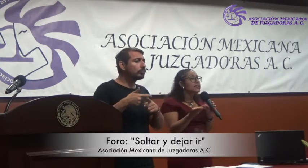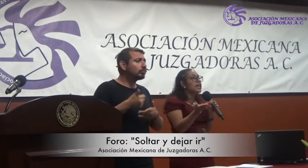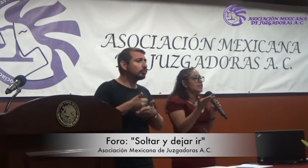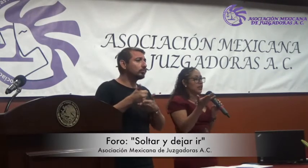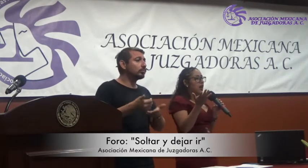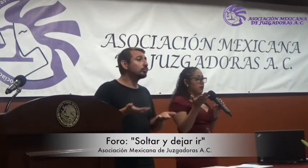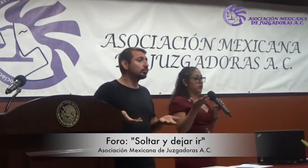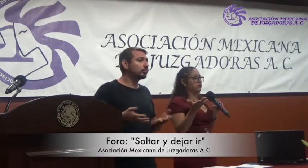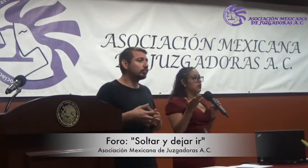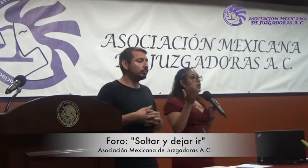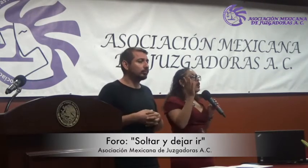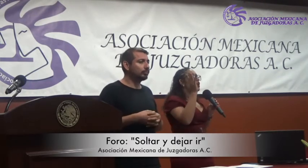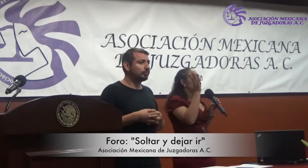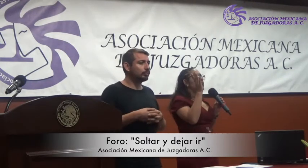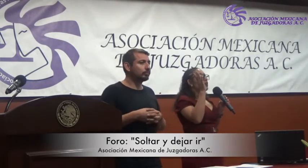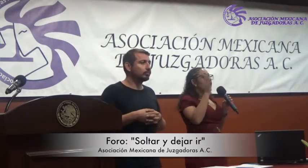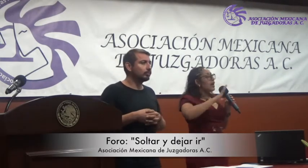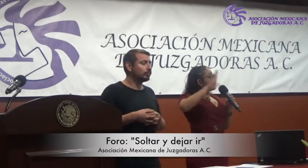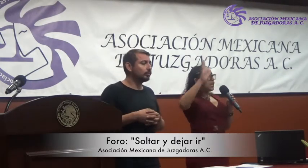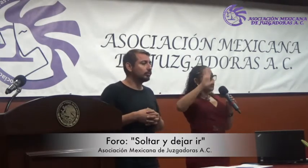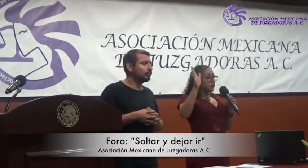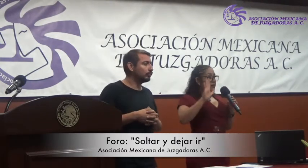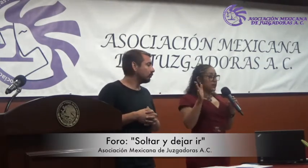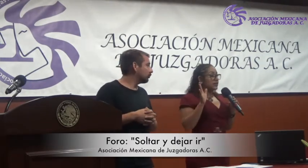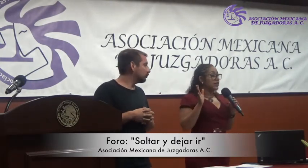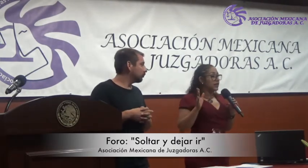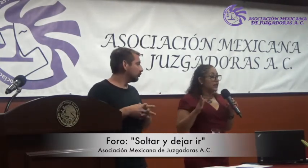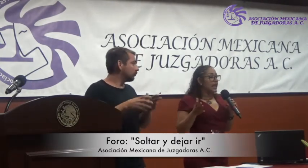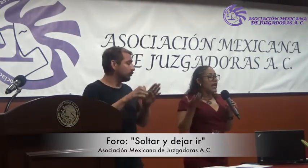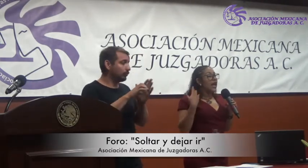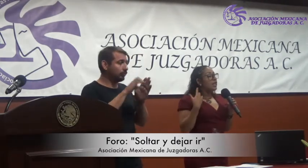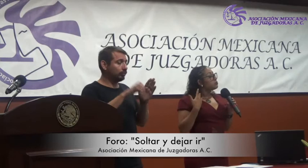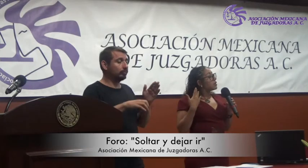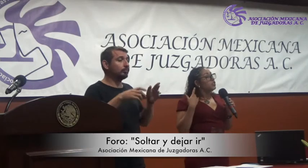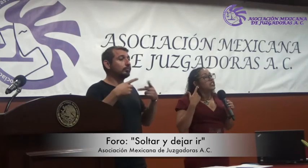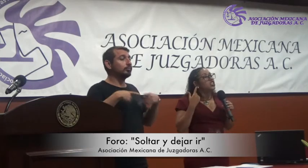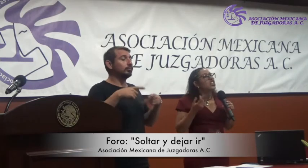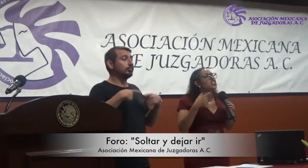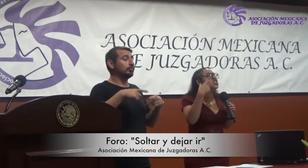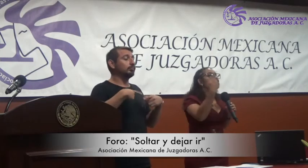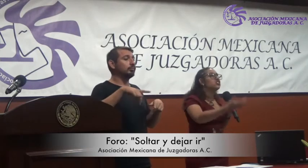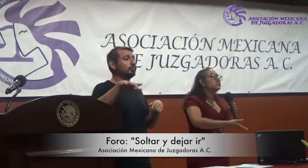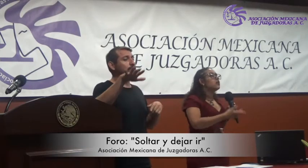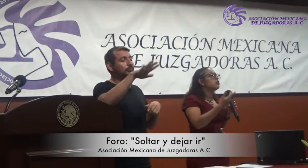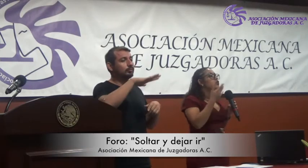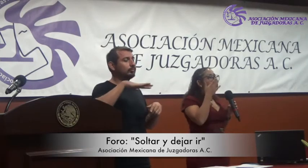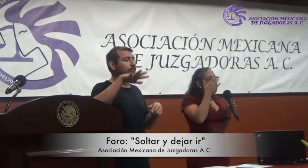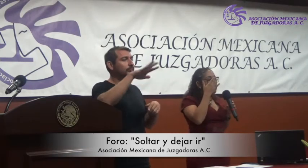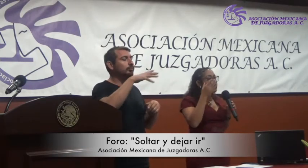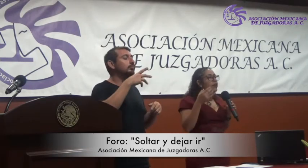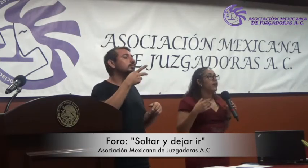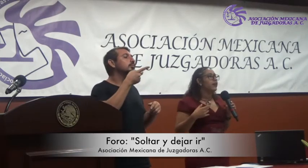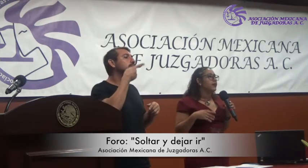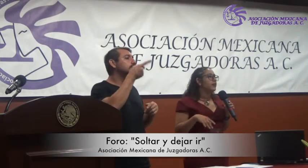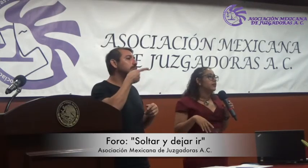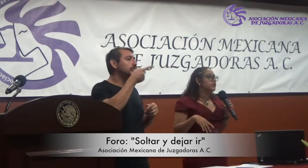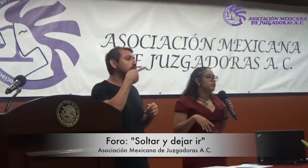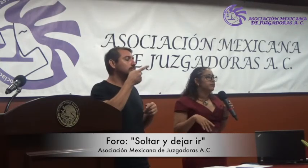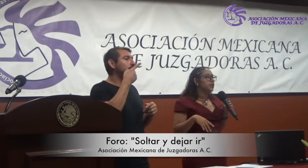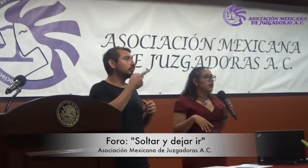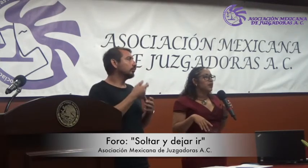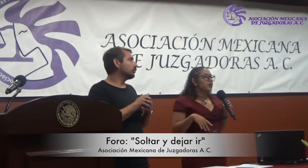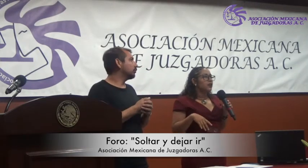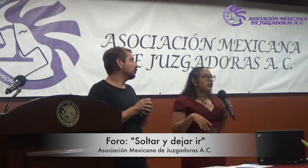¿Y qué se hace? A ver, ante las pérdidas en general, a las personas oyentes nos gusta mucho,